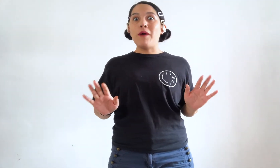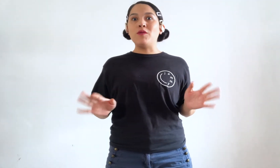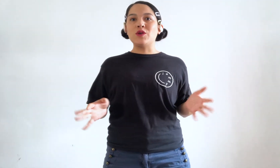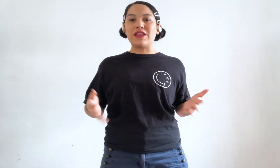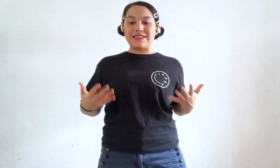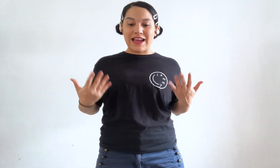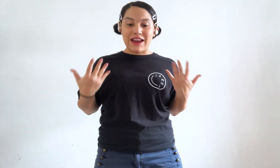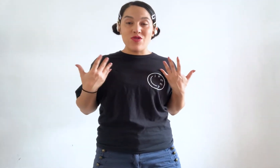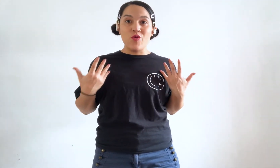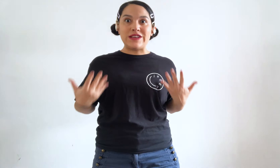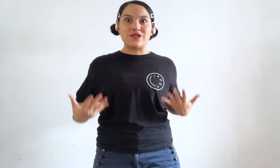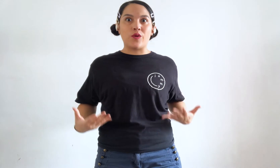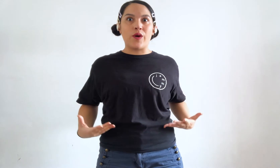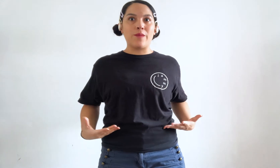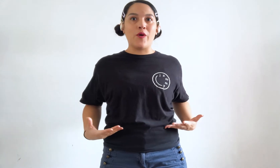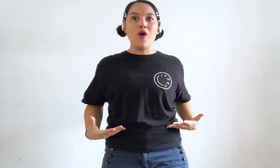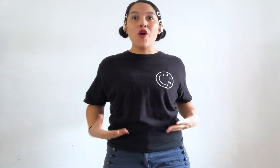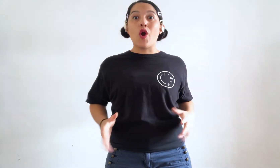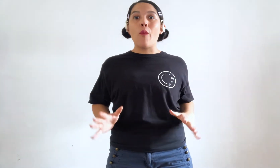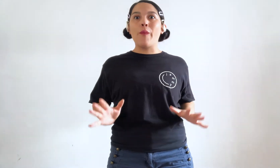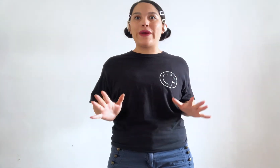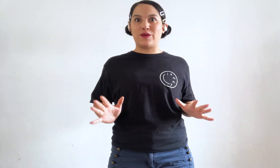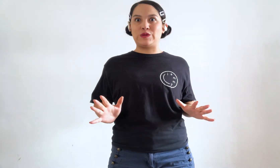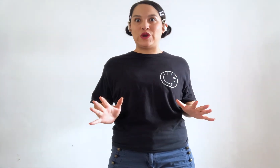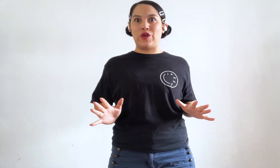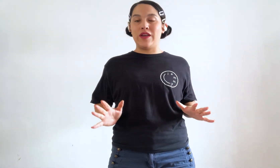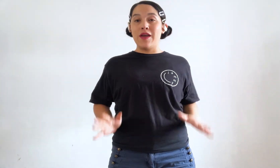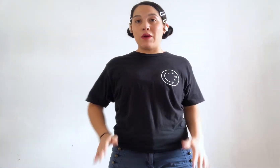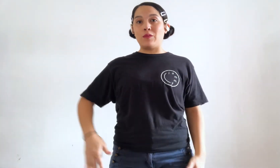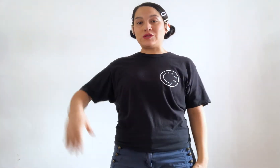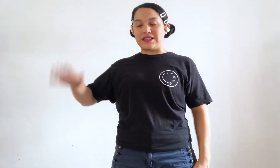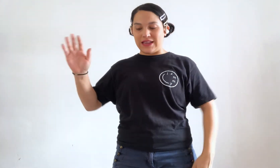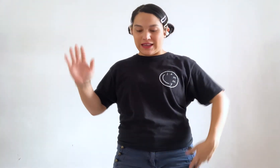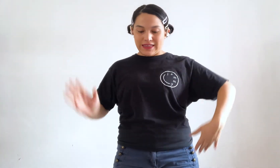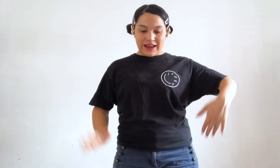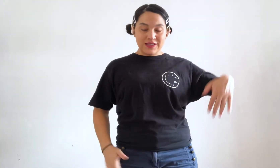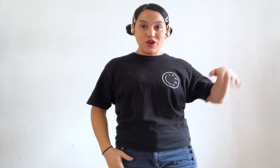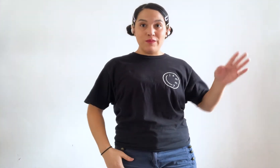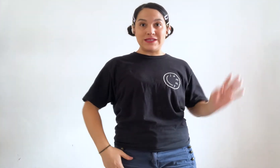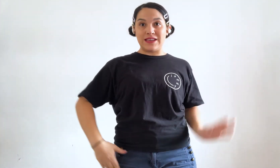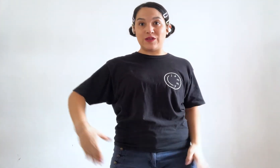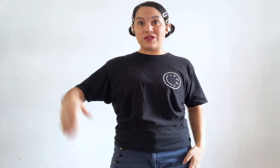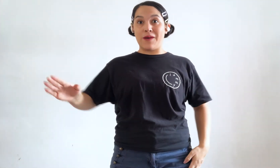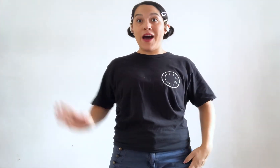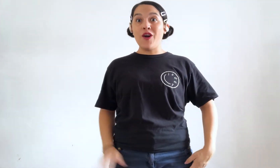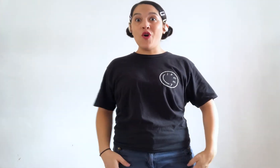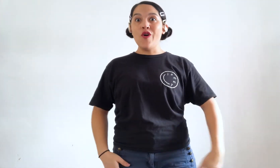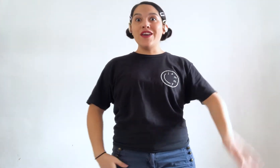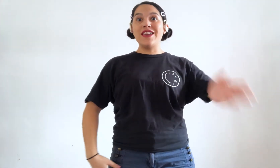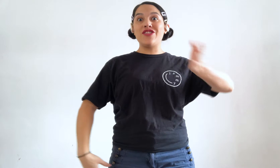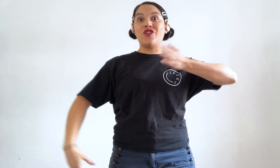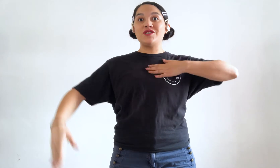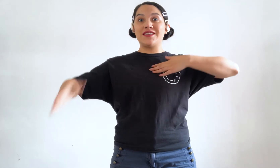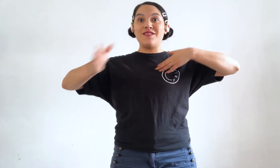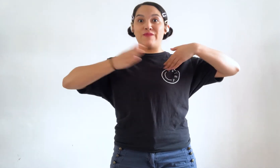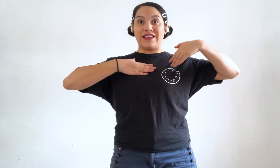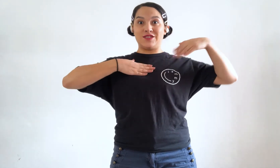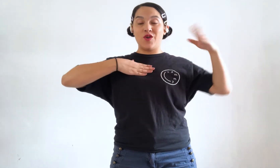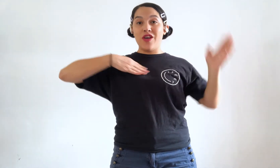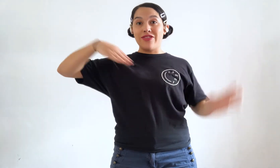vamos a utilizar nuestro cuerpo como percusión. Vamos a hacer 3 golpecitos abajo y 2 en el pecho.